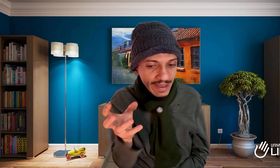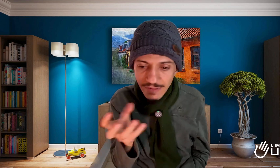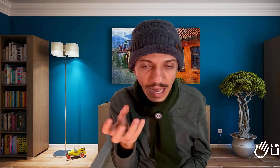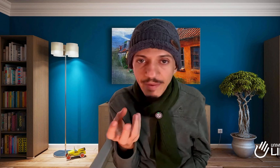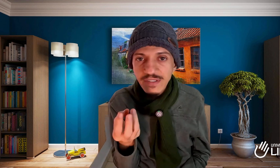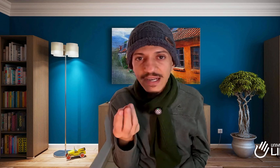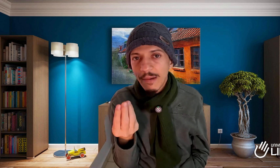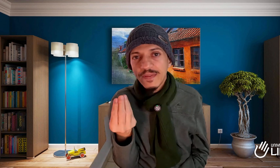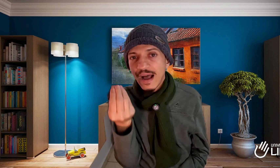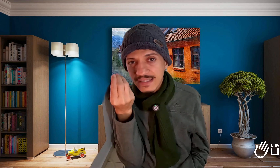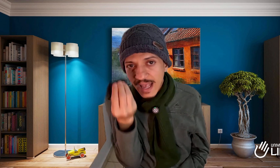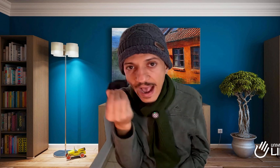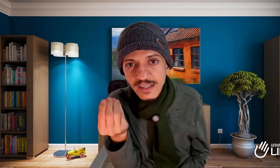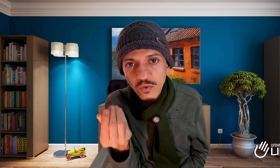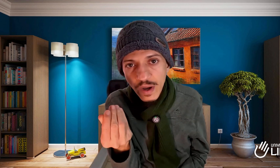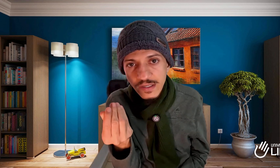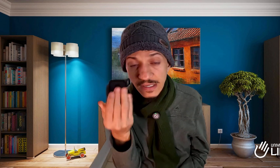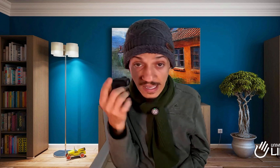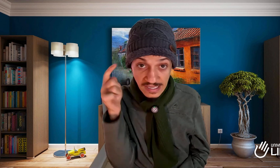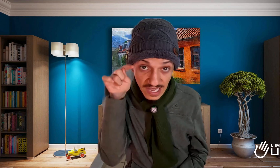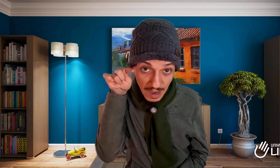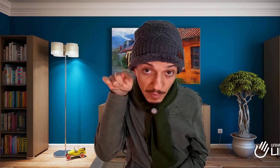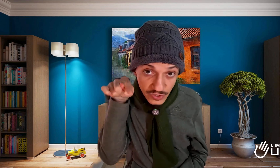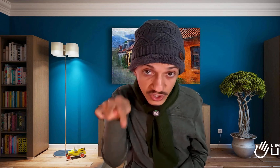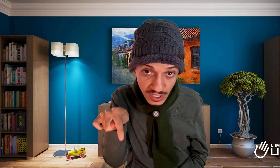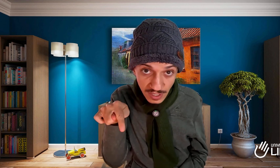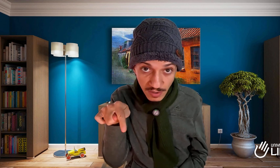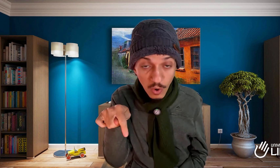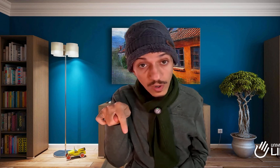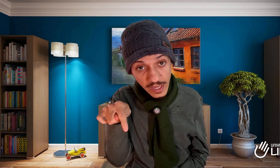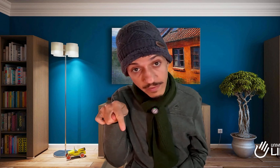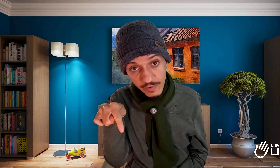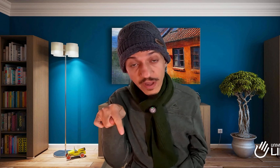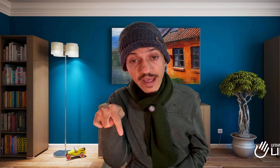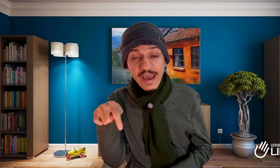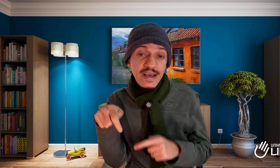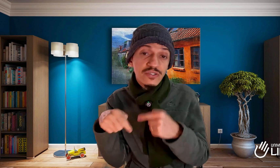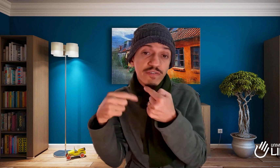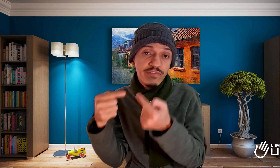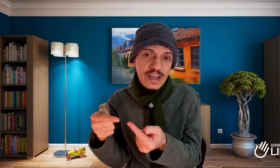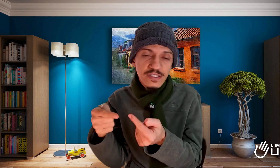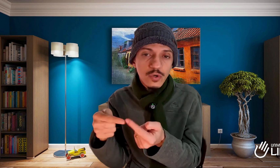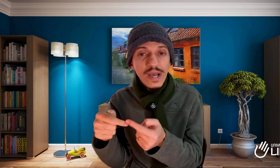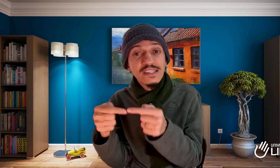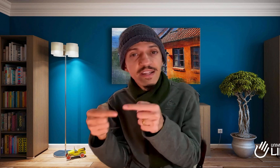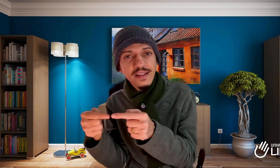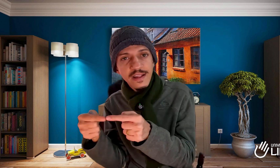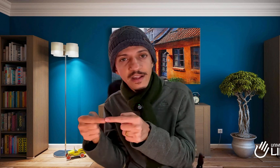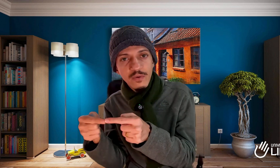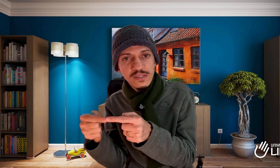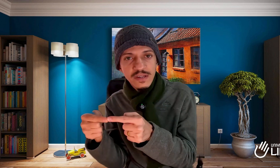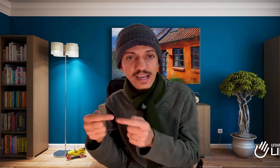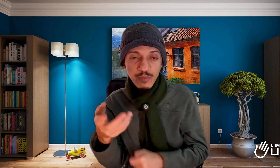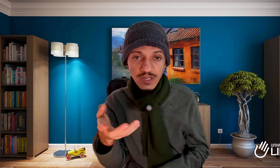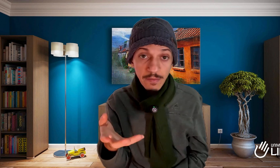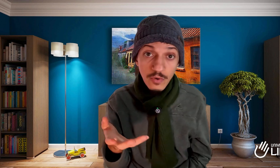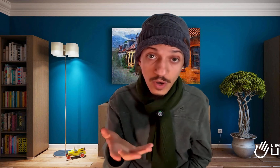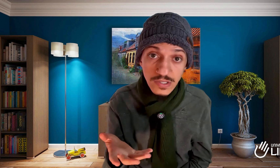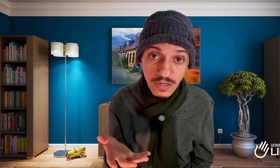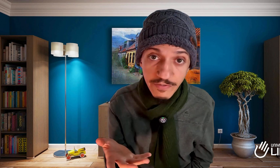para você captar as reais nuances. Se a apostila ou o livro estivesse com a escrita da língua de sinais, por exemplo, o nosso livro A Escrita de